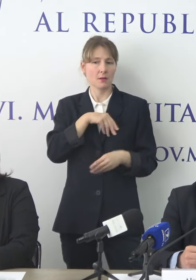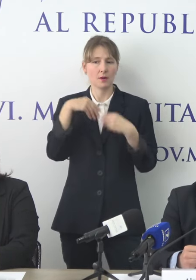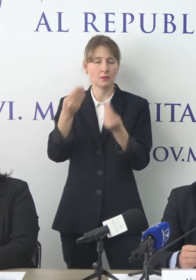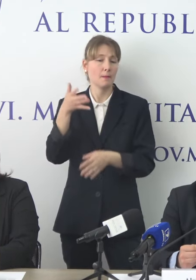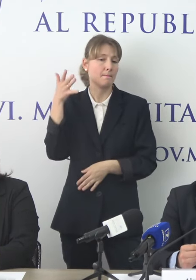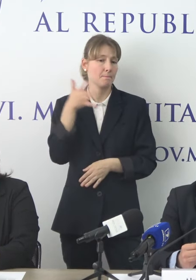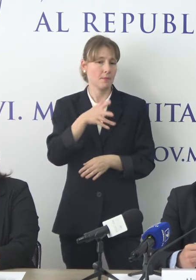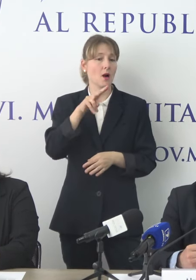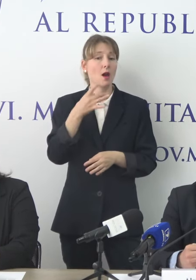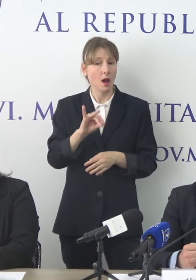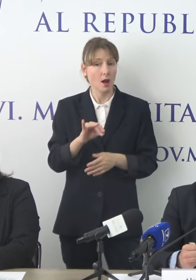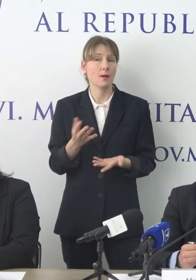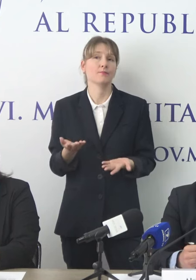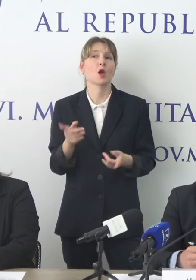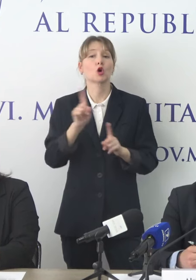aceste resurse.